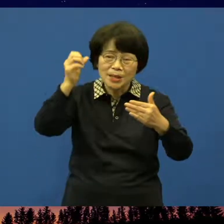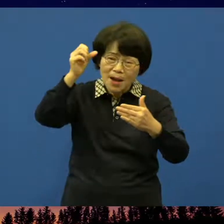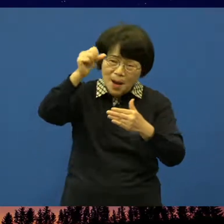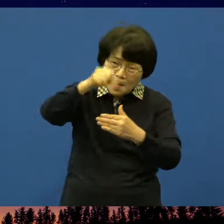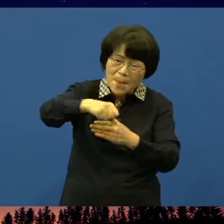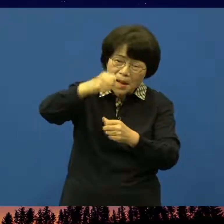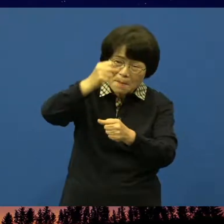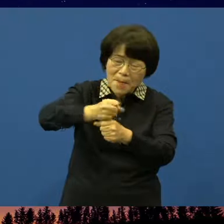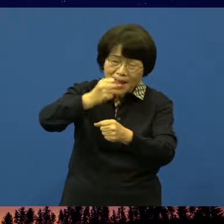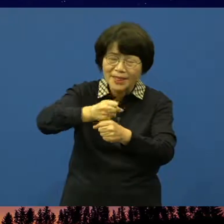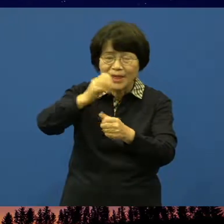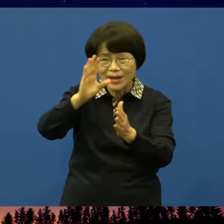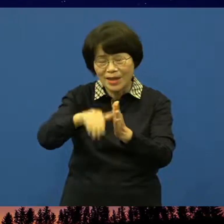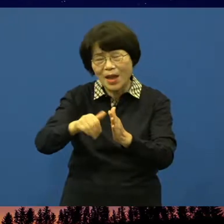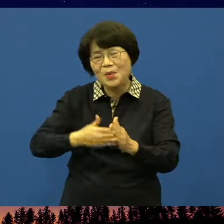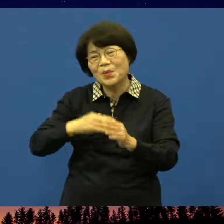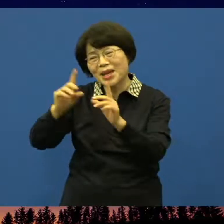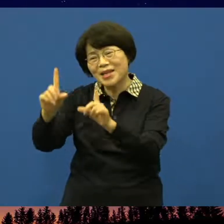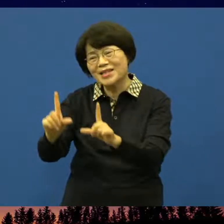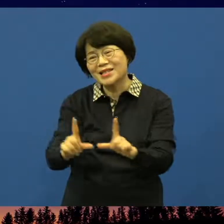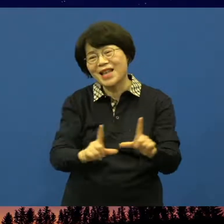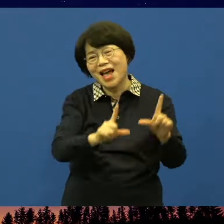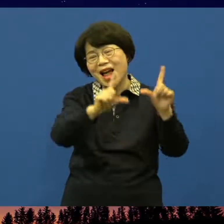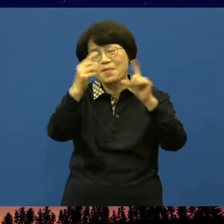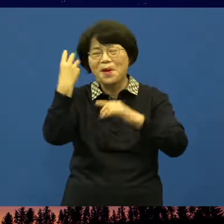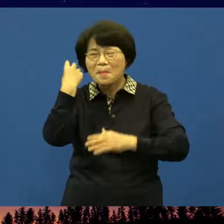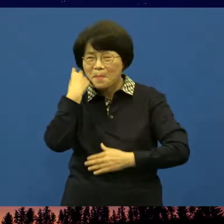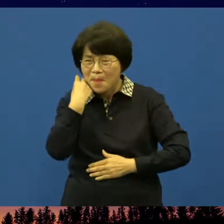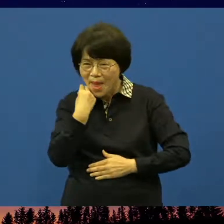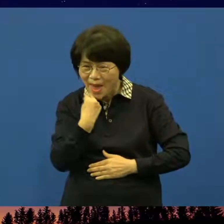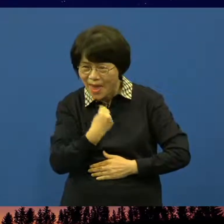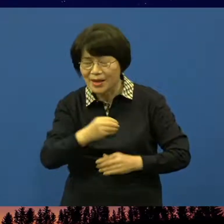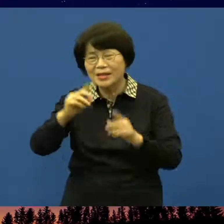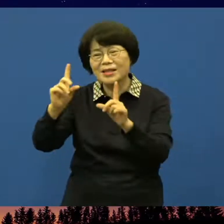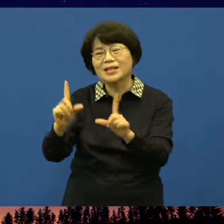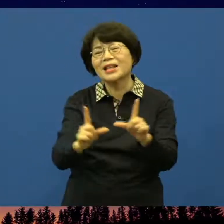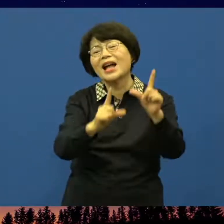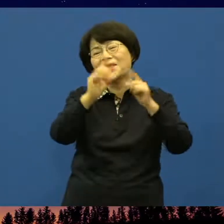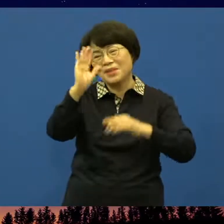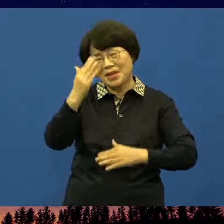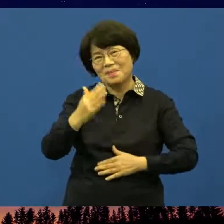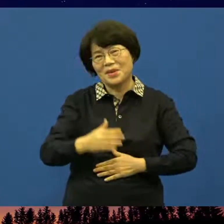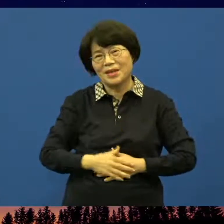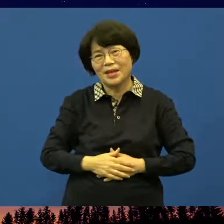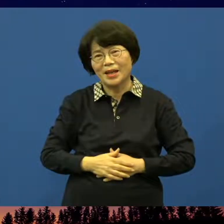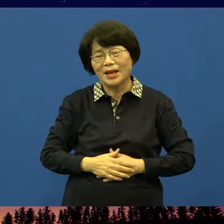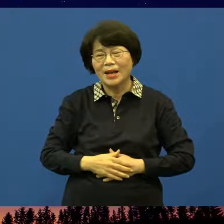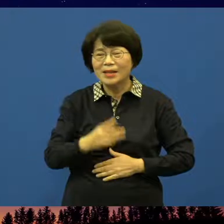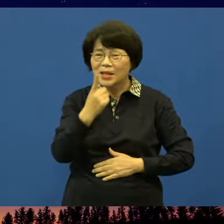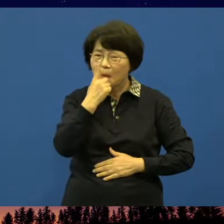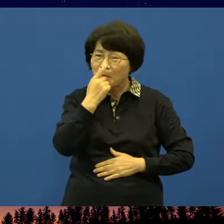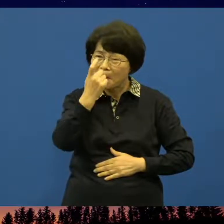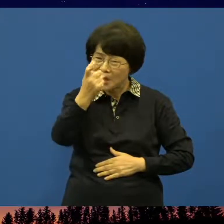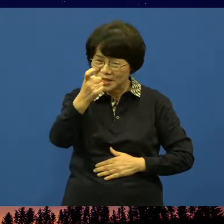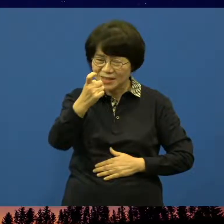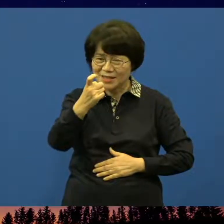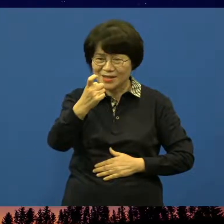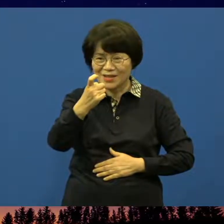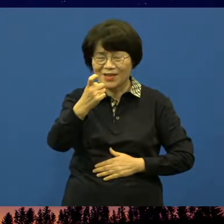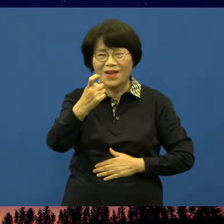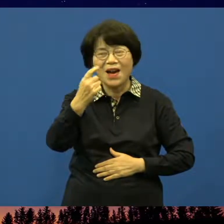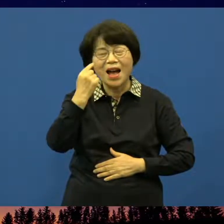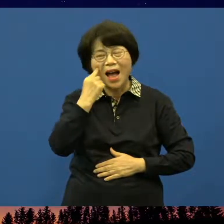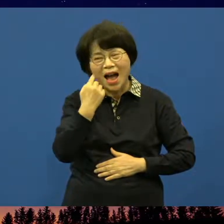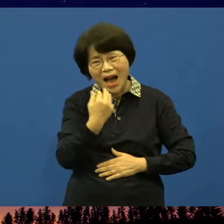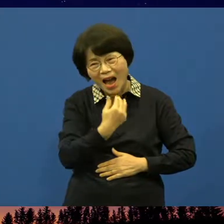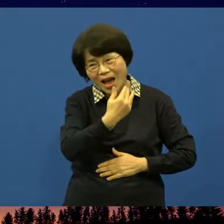우리의 삶이 어떤 삶이 되겠느냐는 거. 굉장히 매력적인 삶이에요. 한마디로 얘기하면 굉장히 멋있는 거예요. 아주